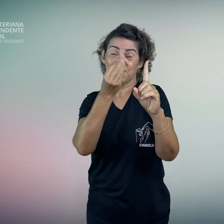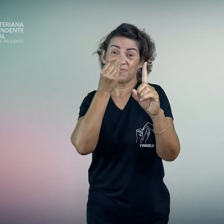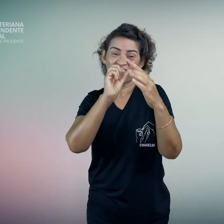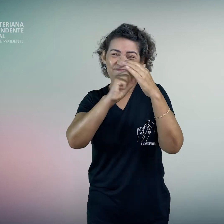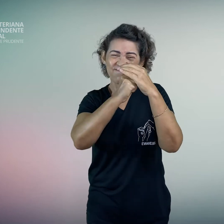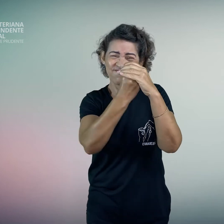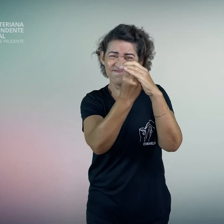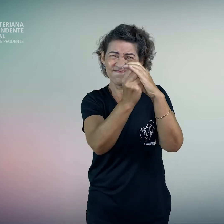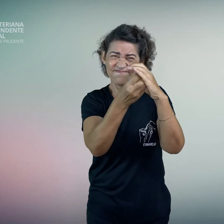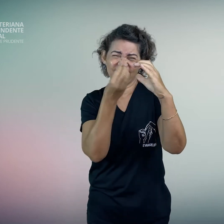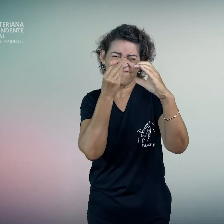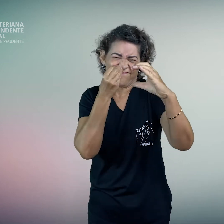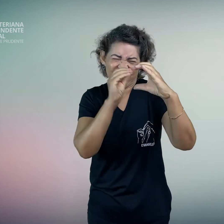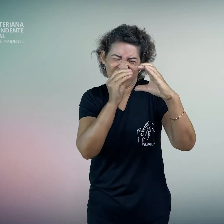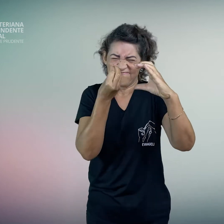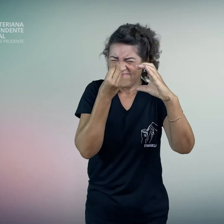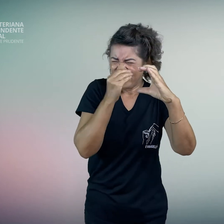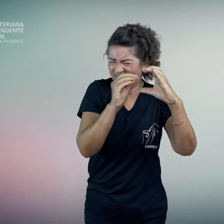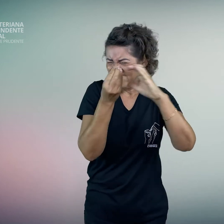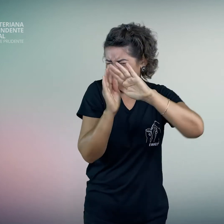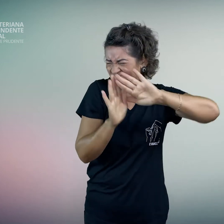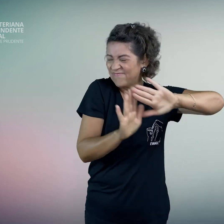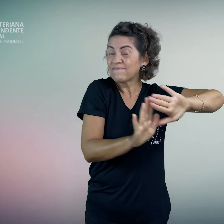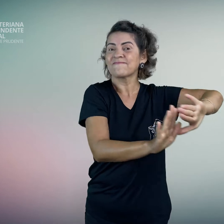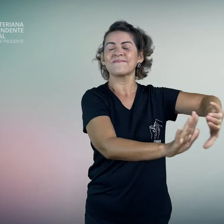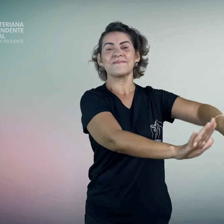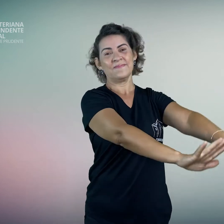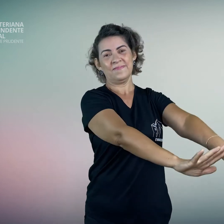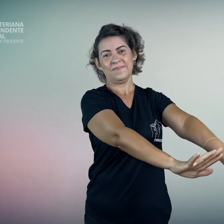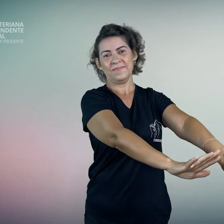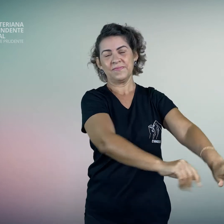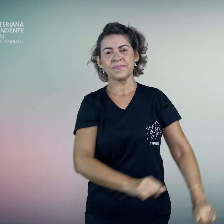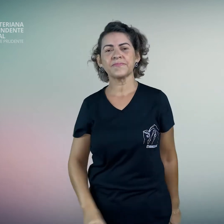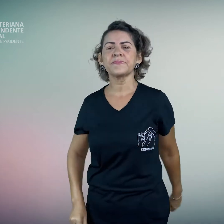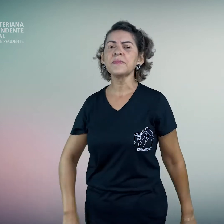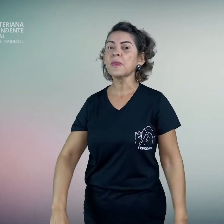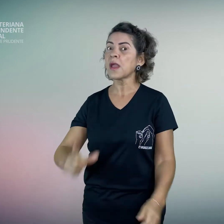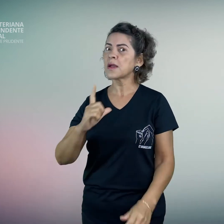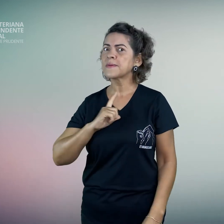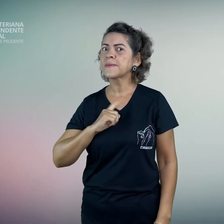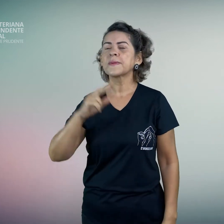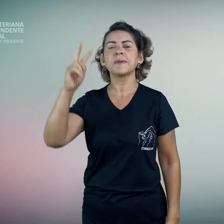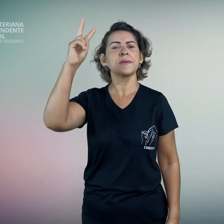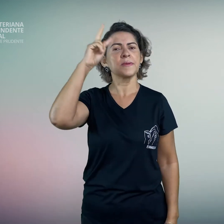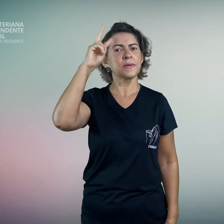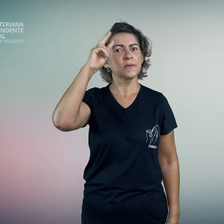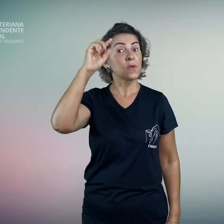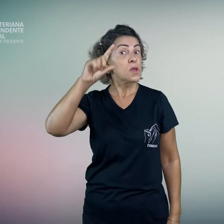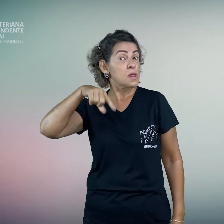Há relatos de crianças tão rejeitadas por seus pais que nascem com o desejo de